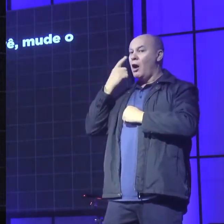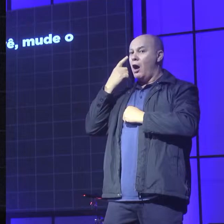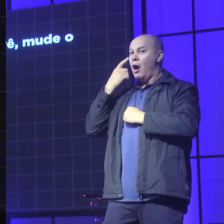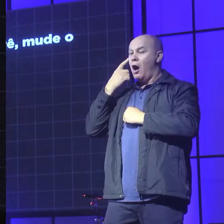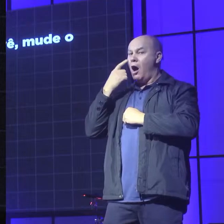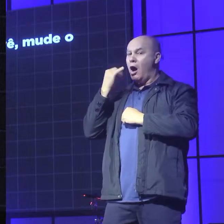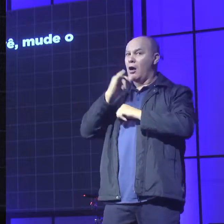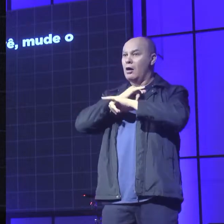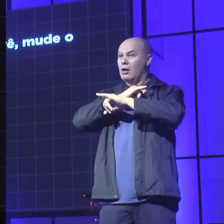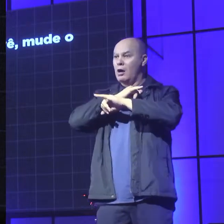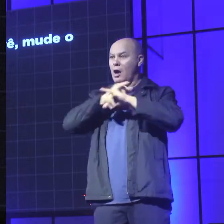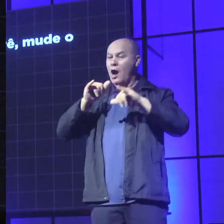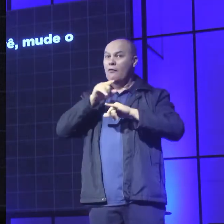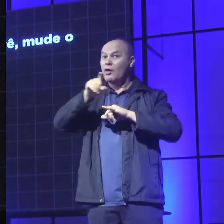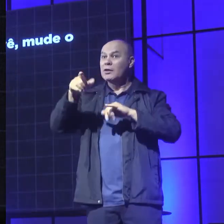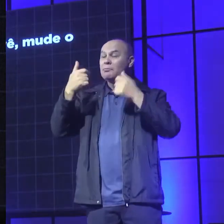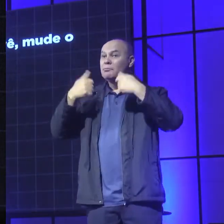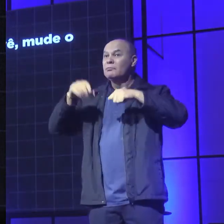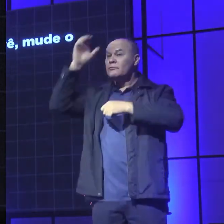não é a verdade.